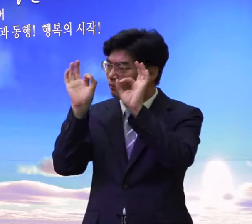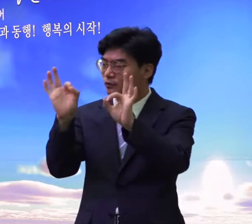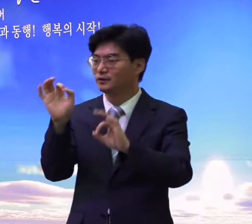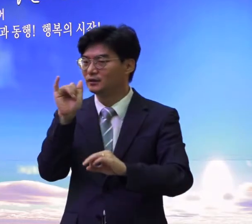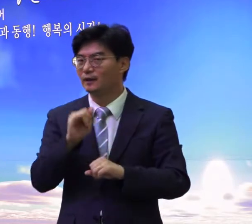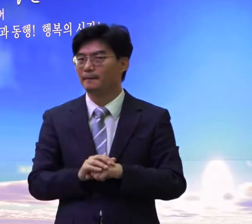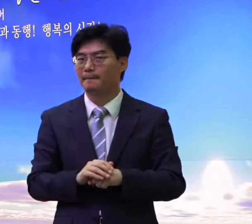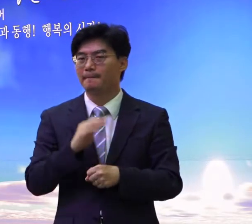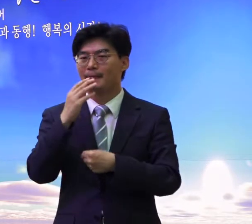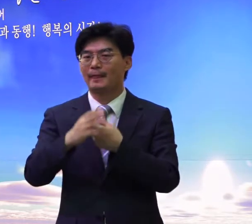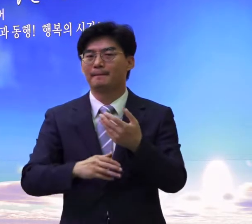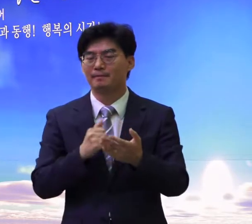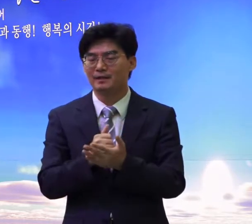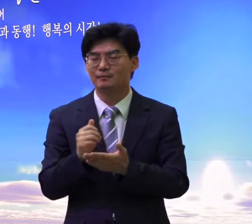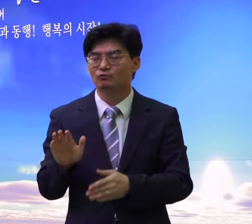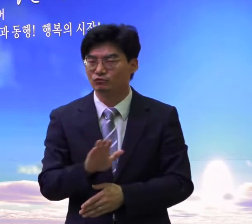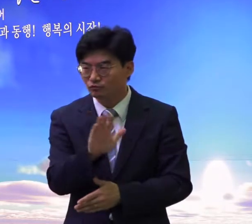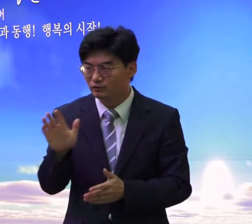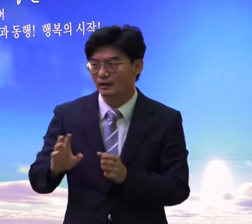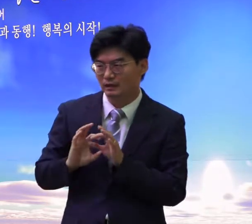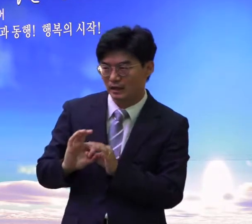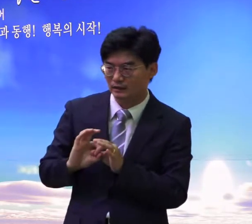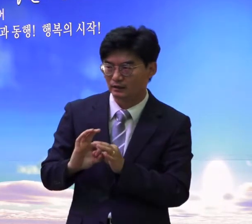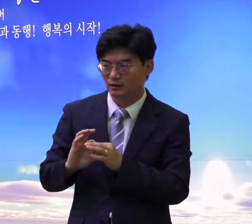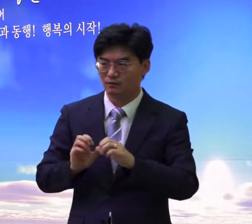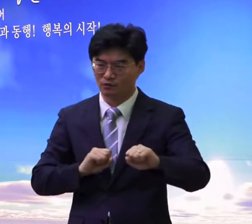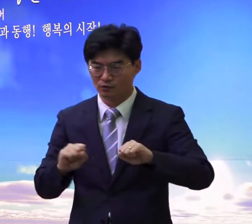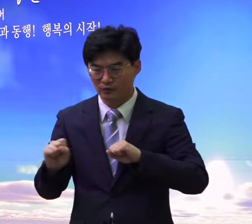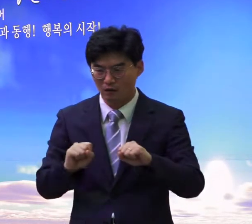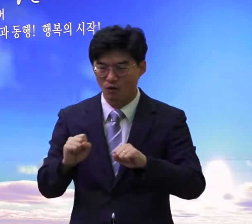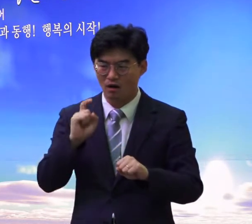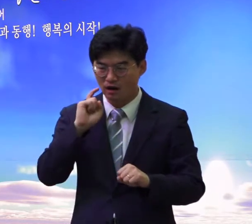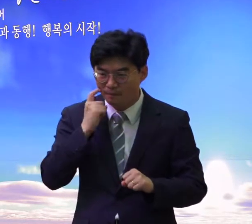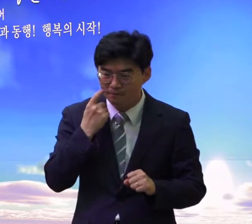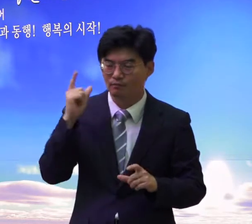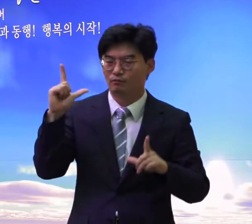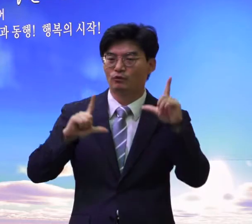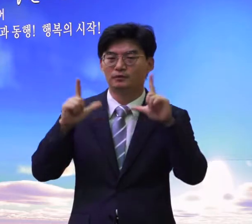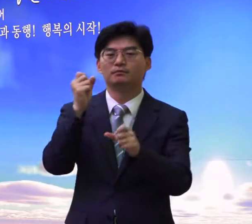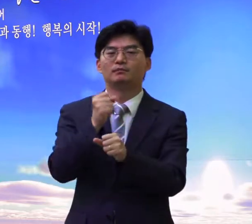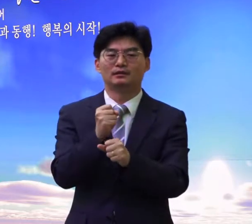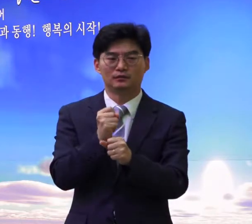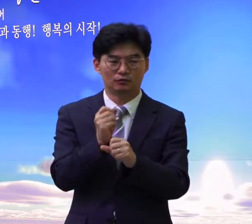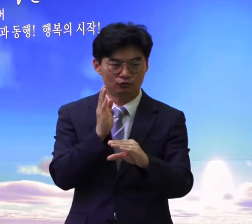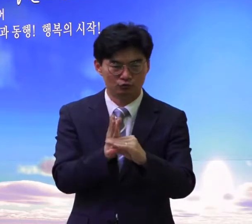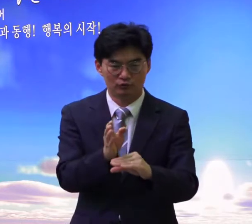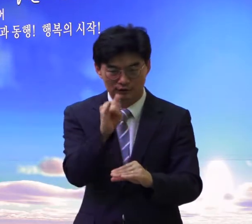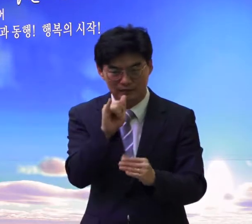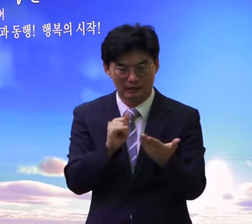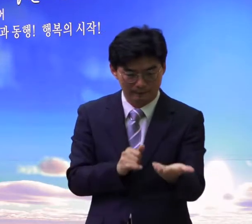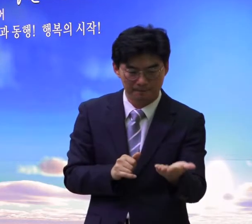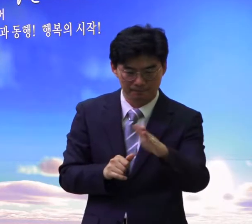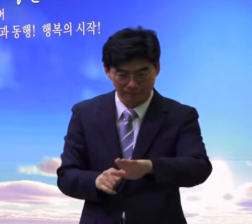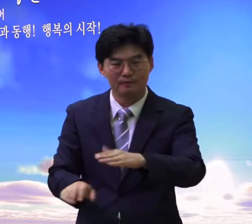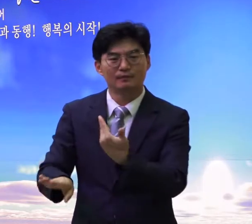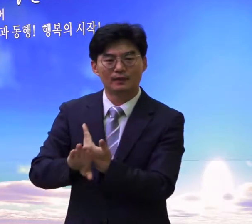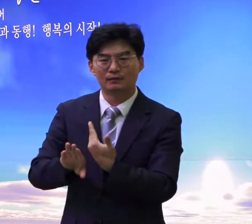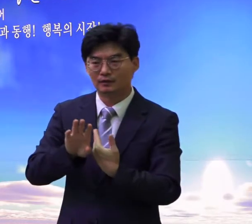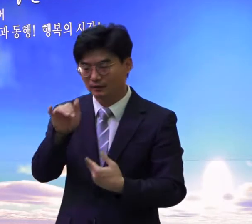통해서 역사하시고 하나님께서 그 고난을 통해서 아름다운 모습을 만들어가고 계신다 하는 것입니다.